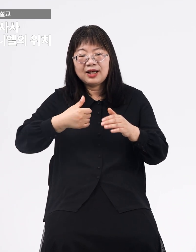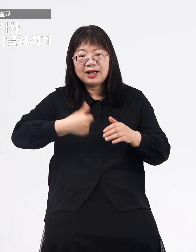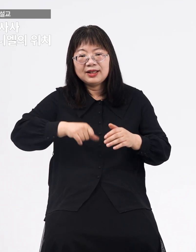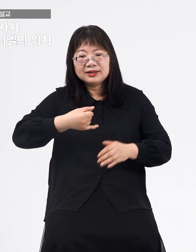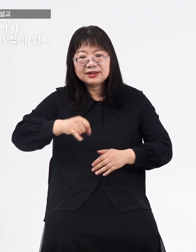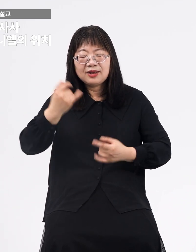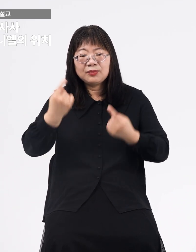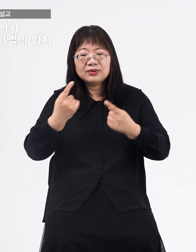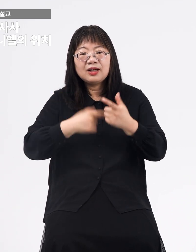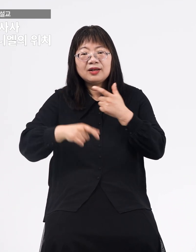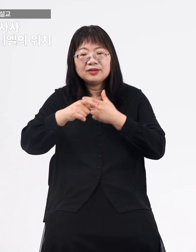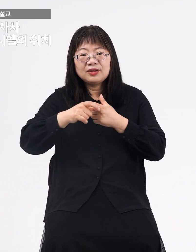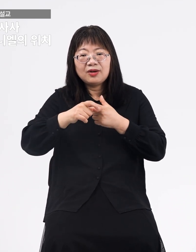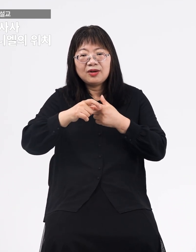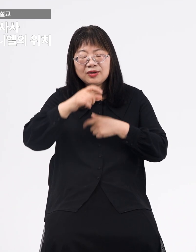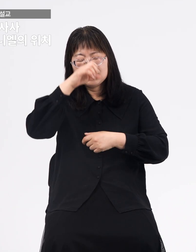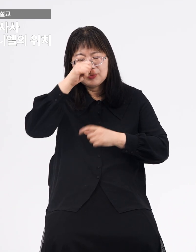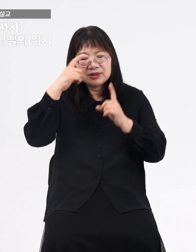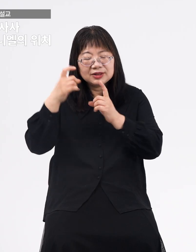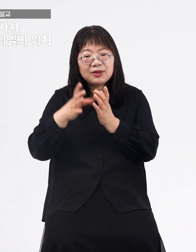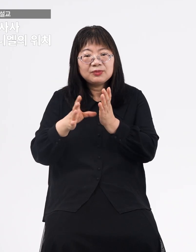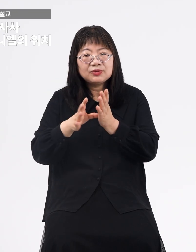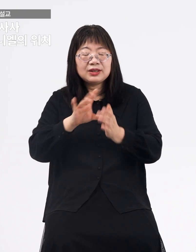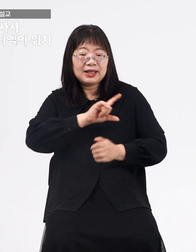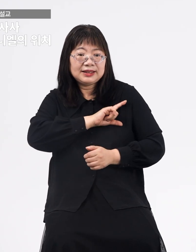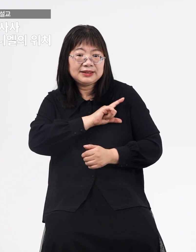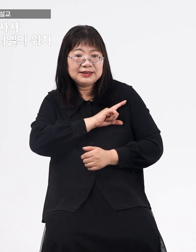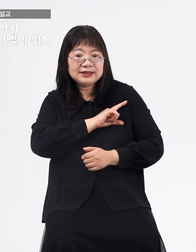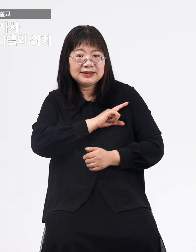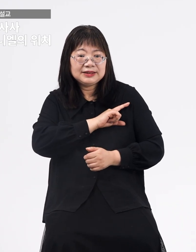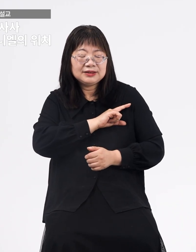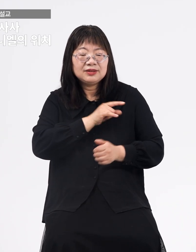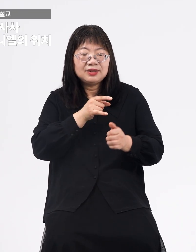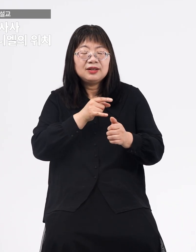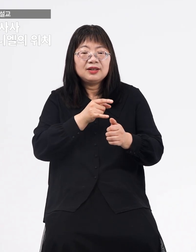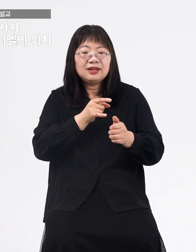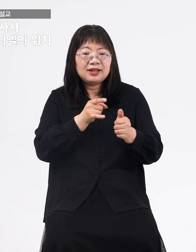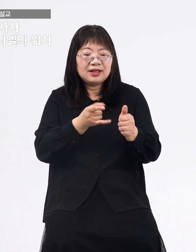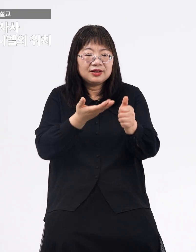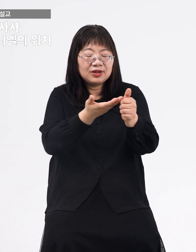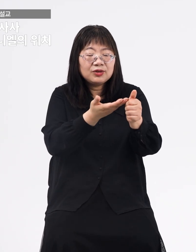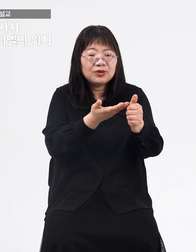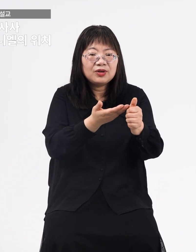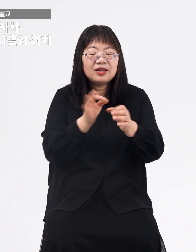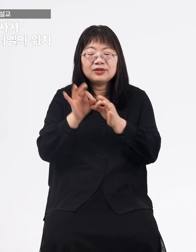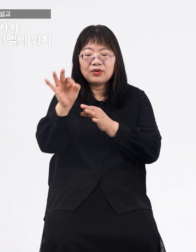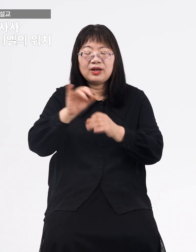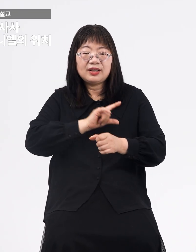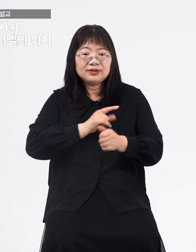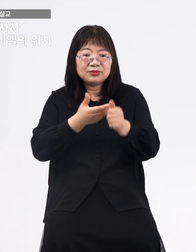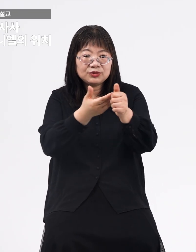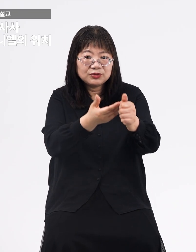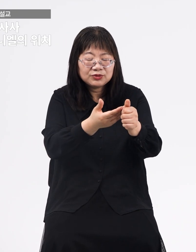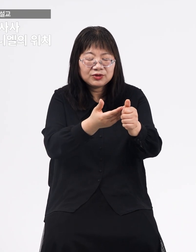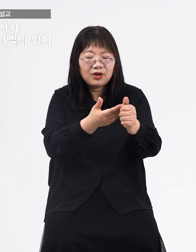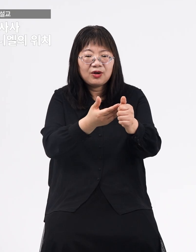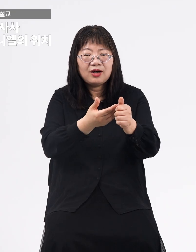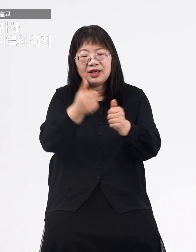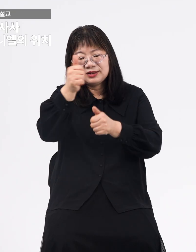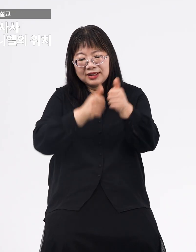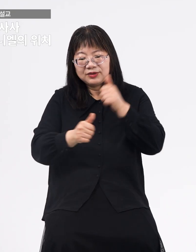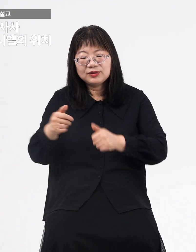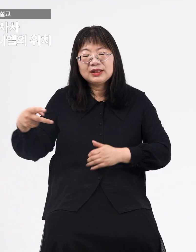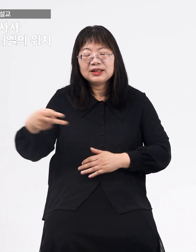아들이나 딸보다 나은 기념물과 이름을 그들에게 주며 영원한 이름을 주어 끊어지지